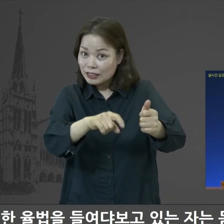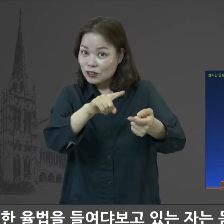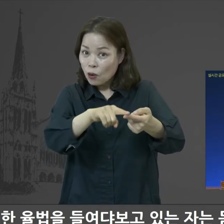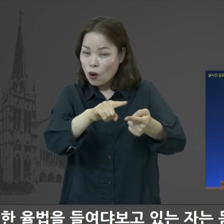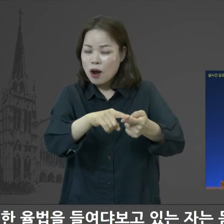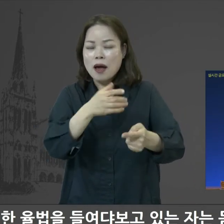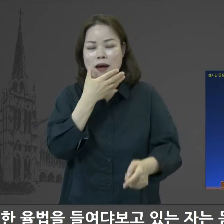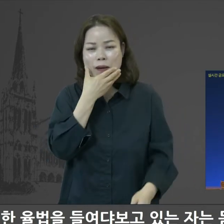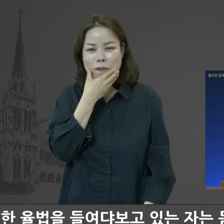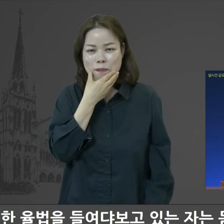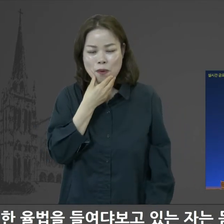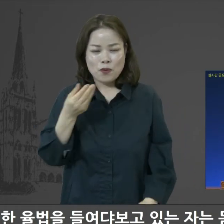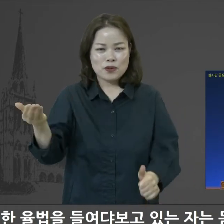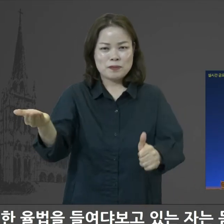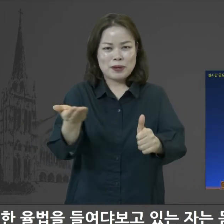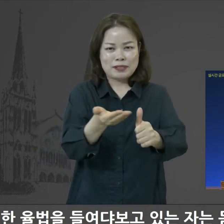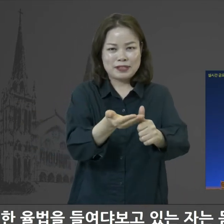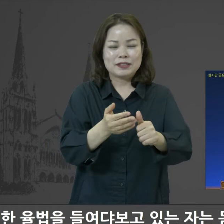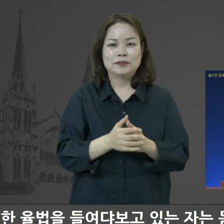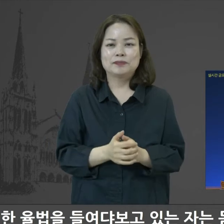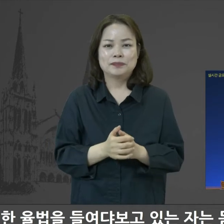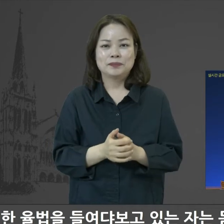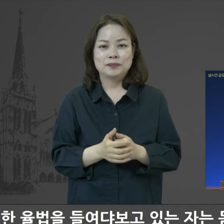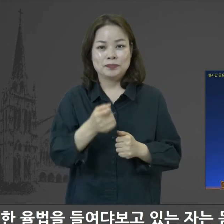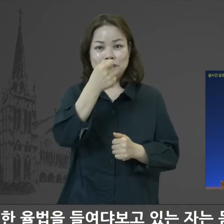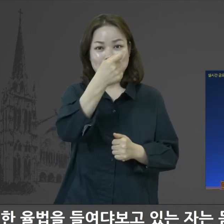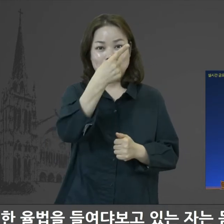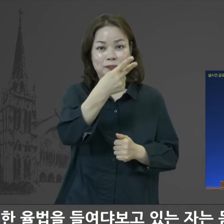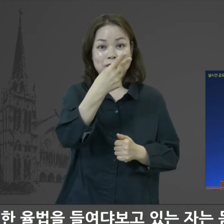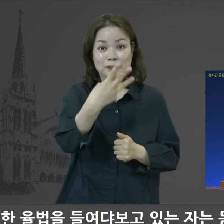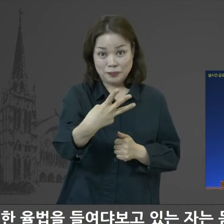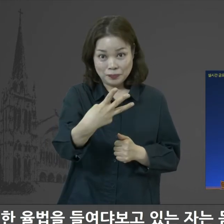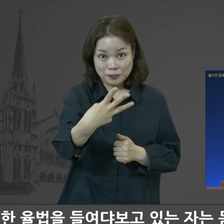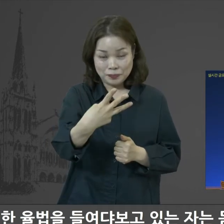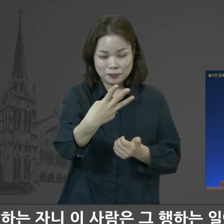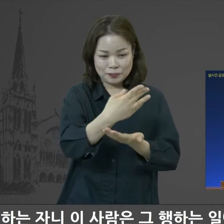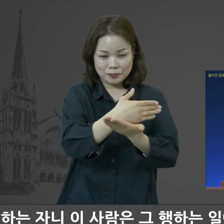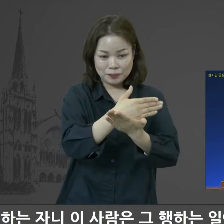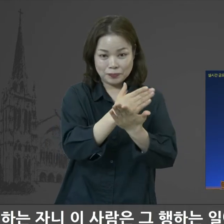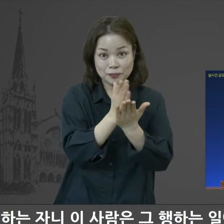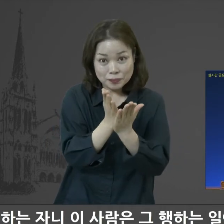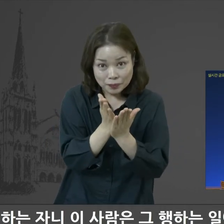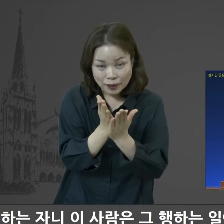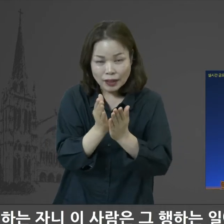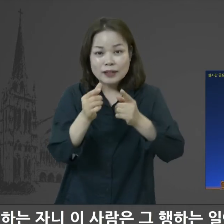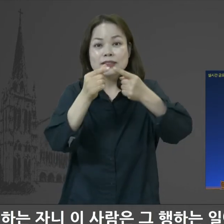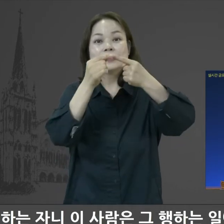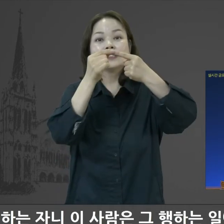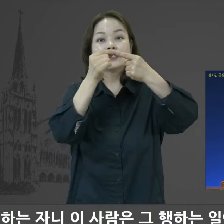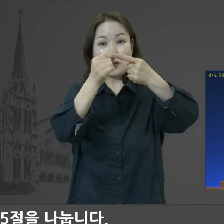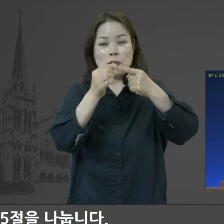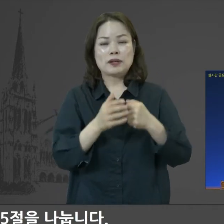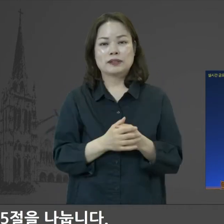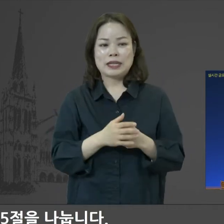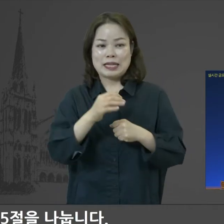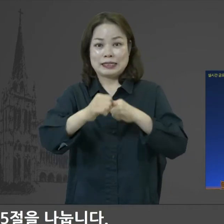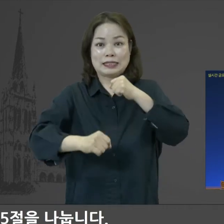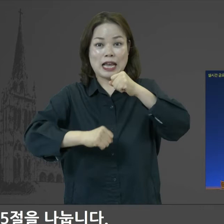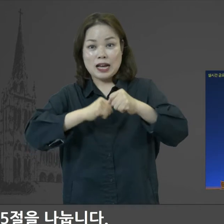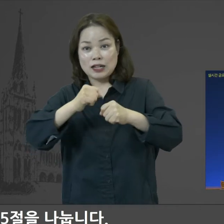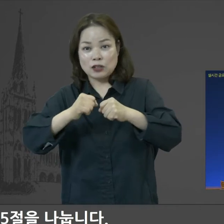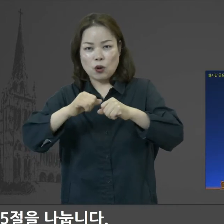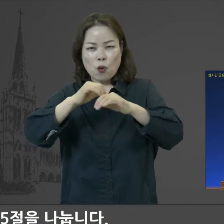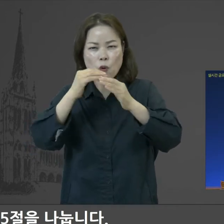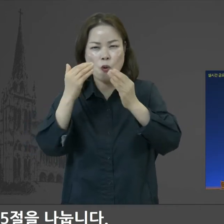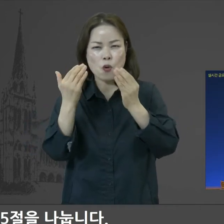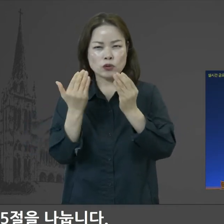일에 복을 받으리라. 이제 세 부분으로 25절을 이제 분해합니다. 첫 번째 부분이 자유롭게 하는